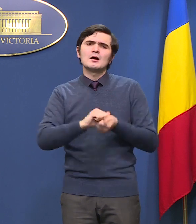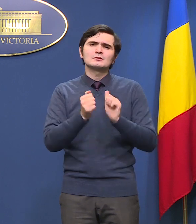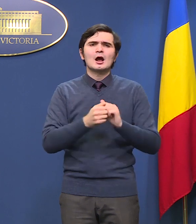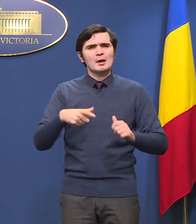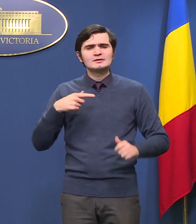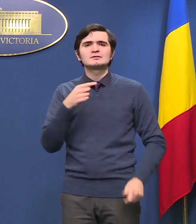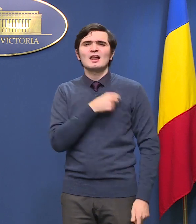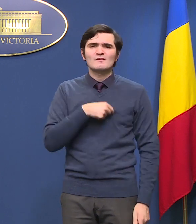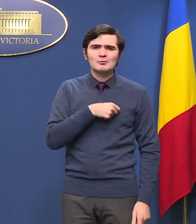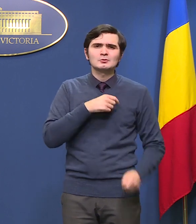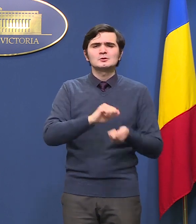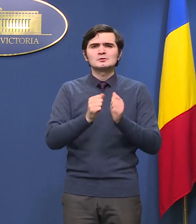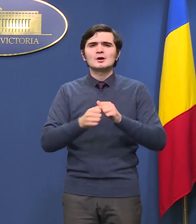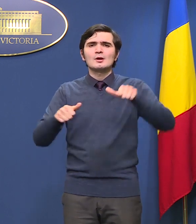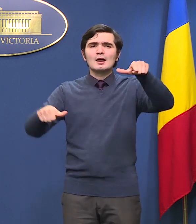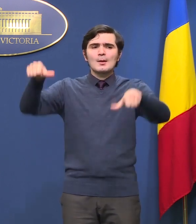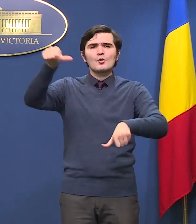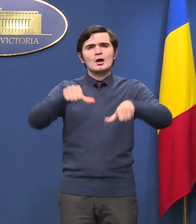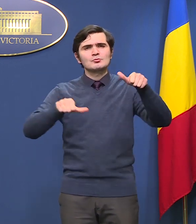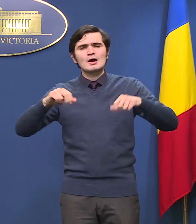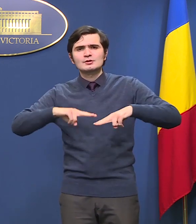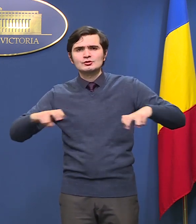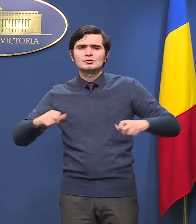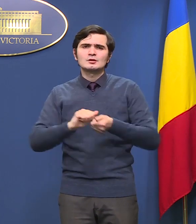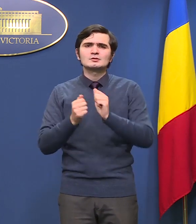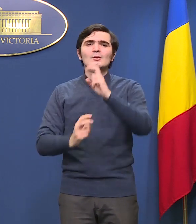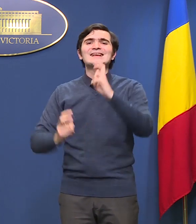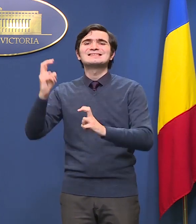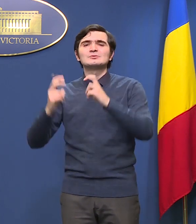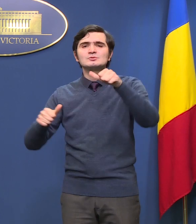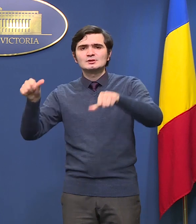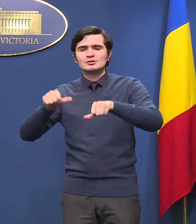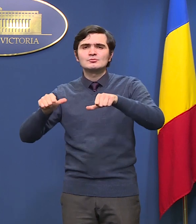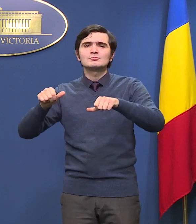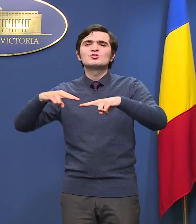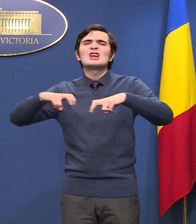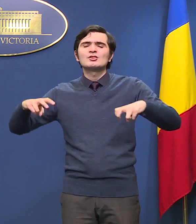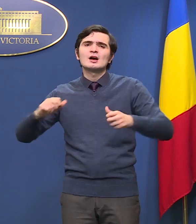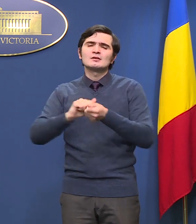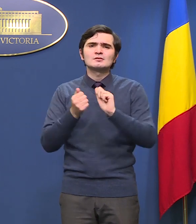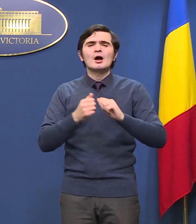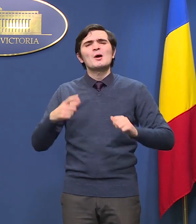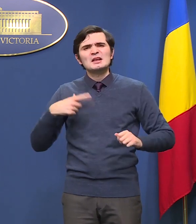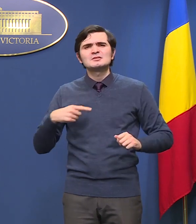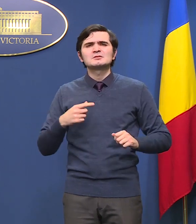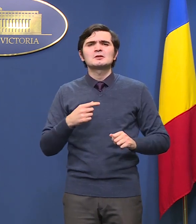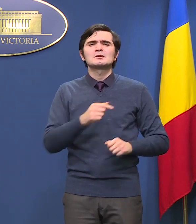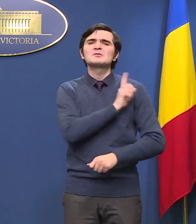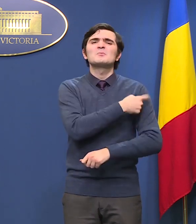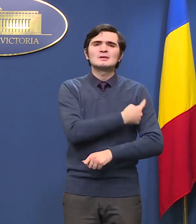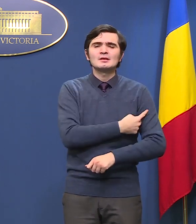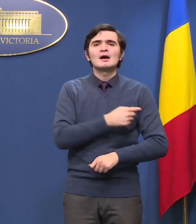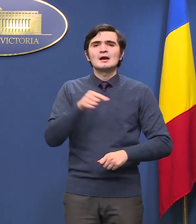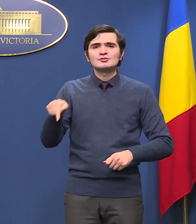de cercetare, fie în institute de cercetare, fie în spitale, PCR-uri care există și care trebuie puse